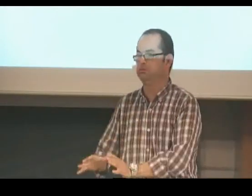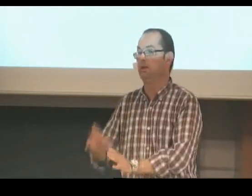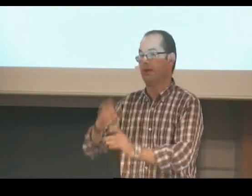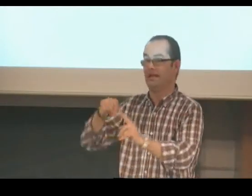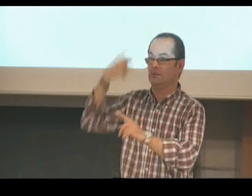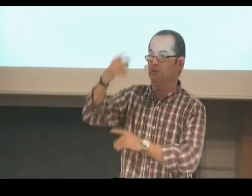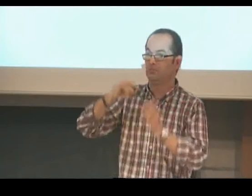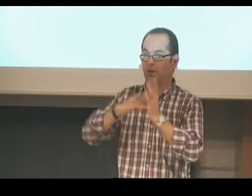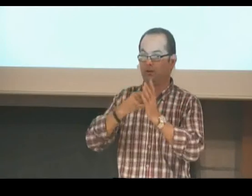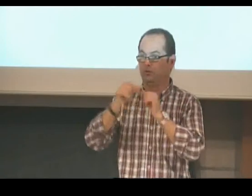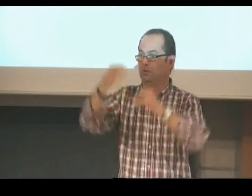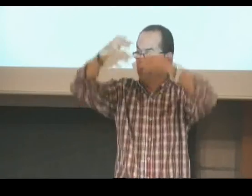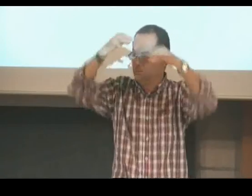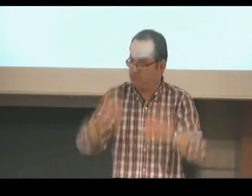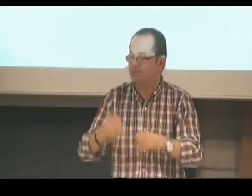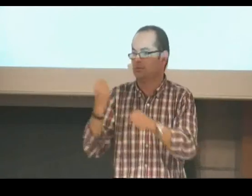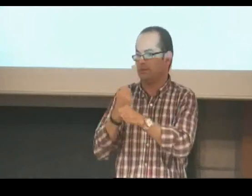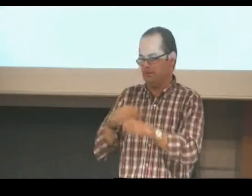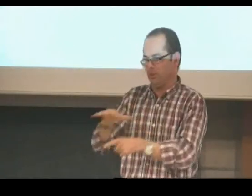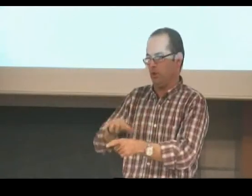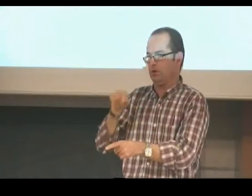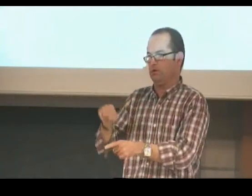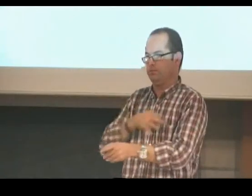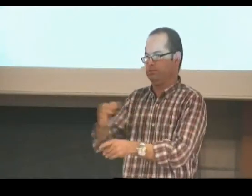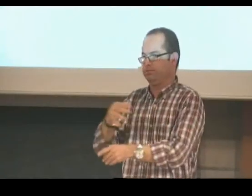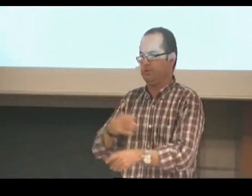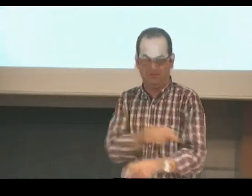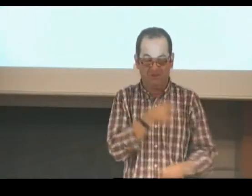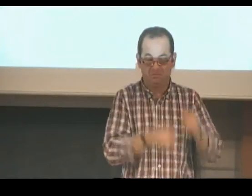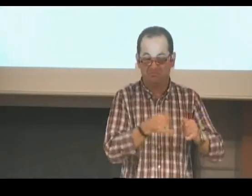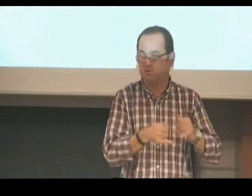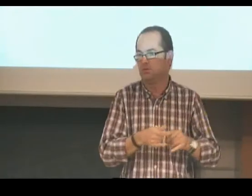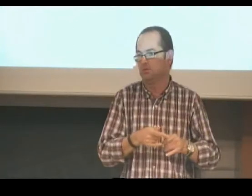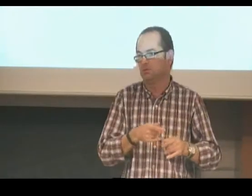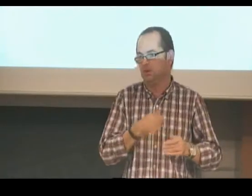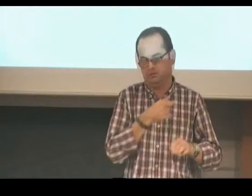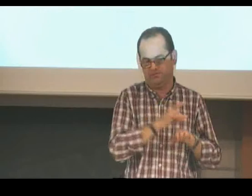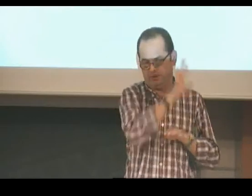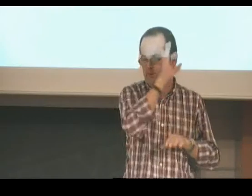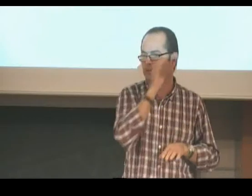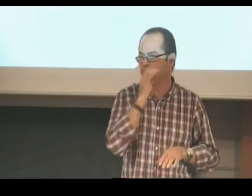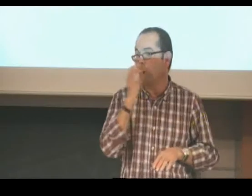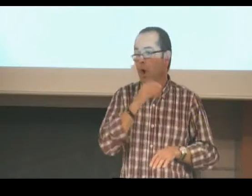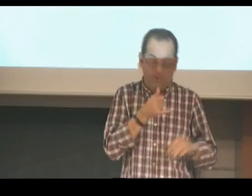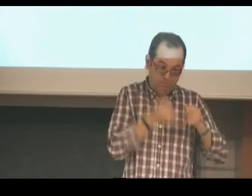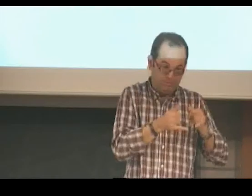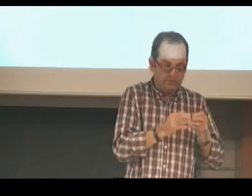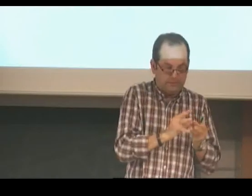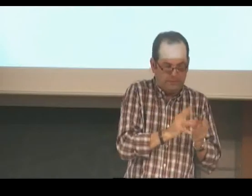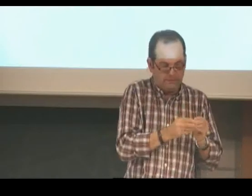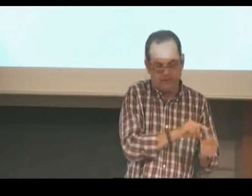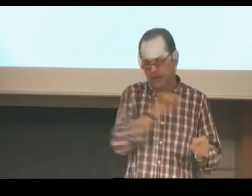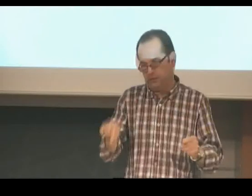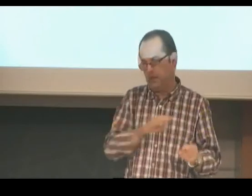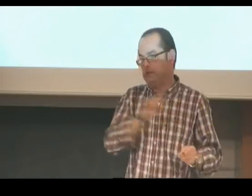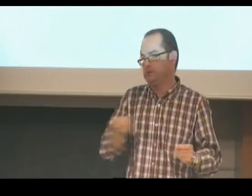per fer un cribatge i per ser més eficients a les coses que no ens hagin sortit tal